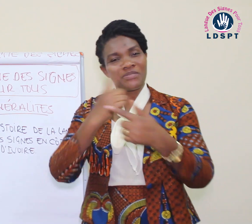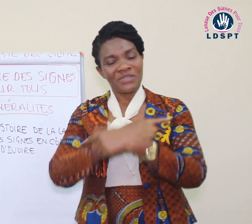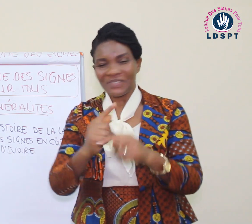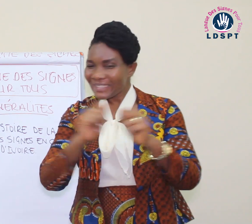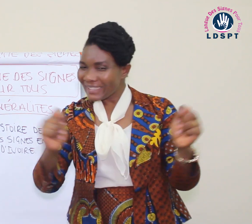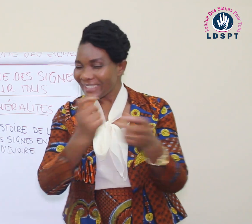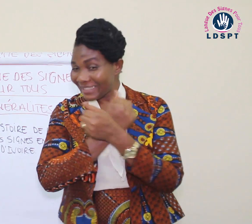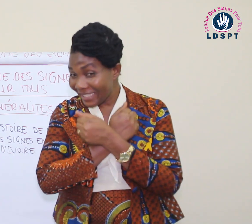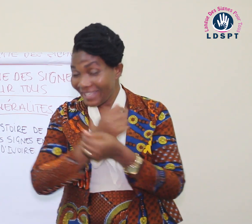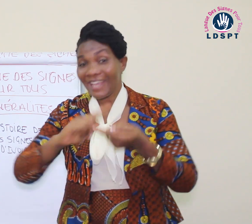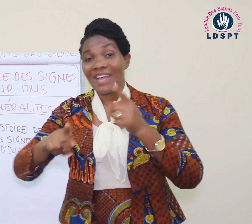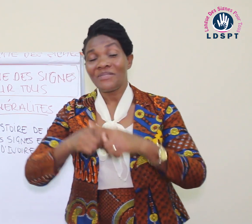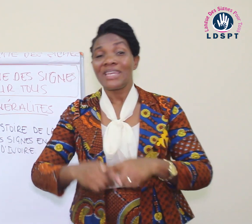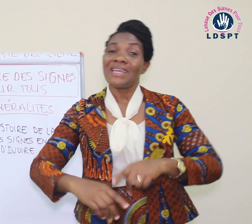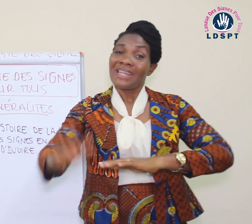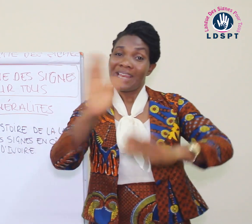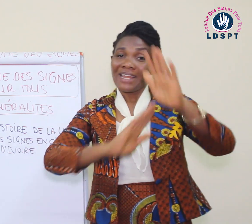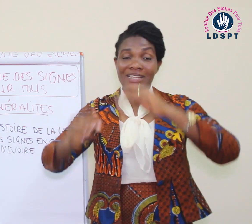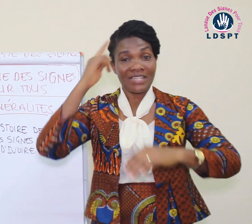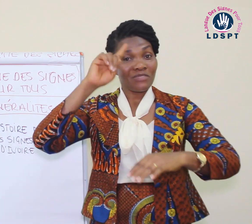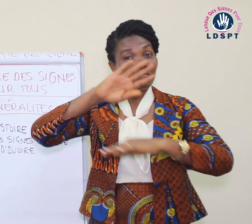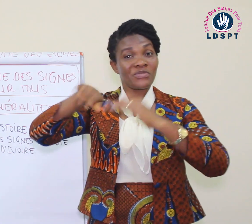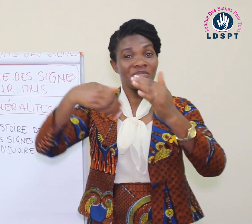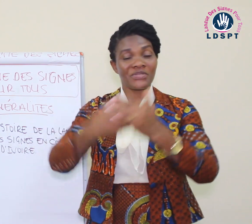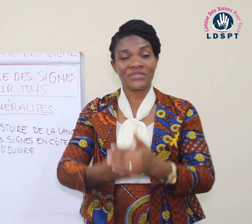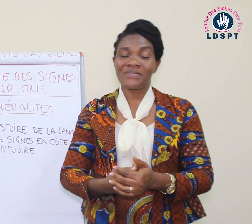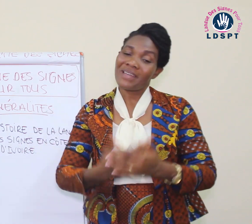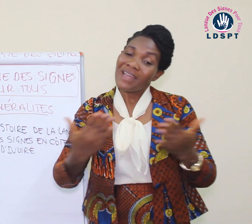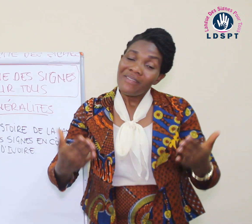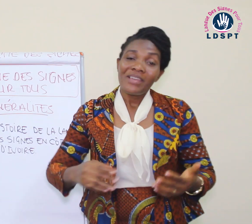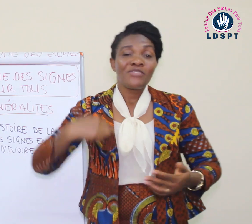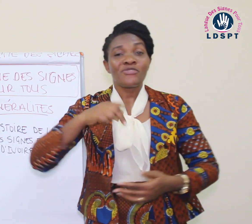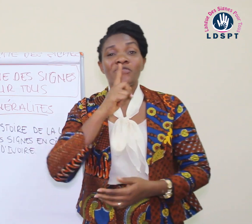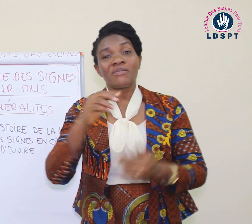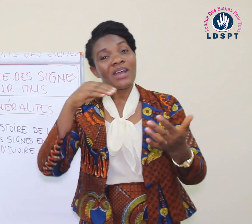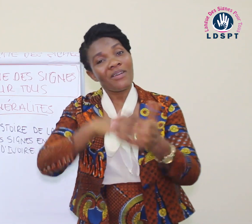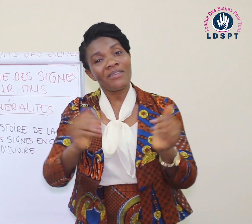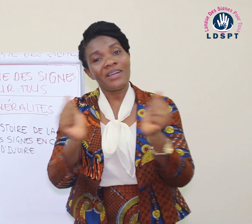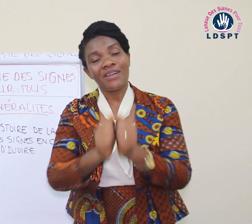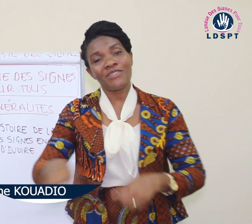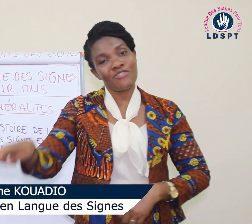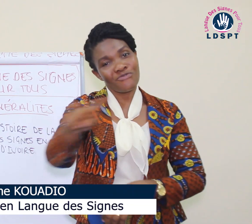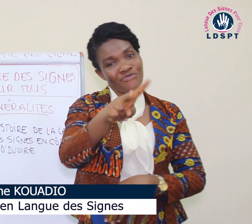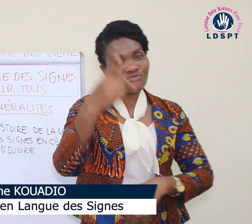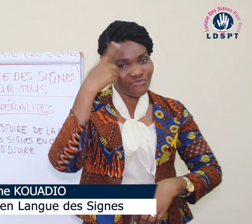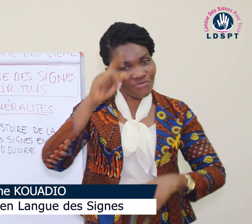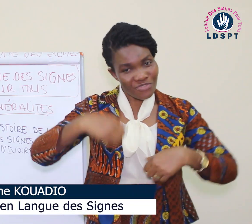famille de la langue des signes pour tous. Eh bien, nous sommes encore avec vous pour continuer notre belle